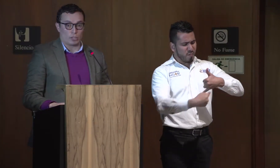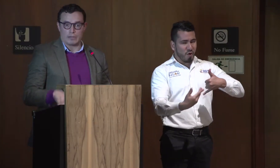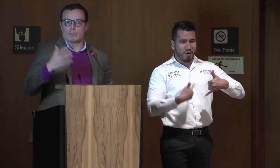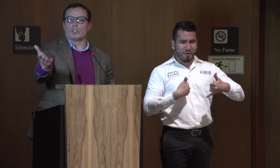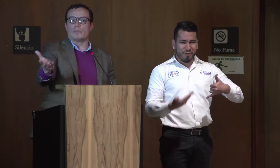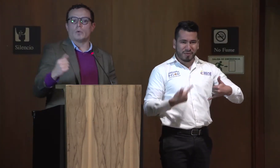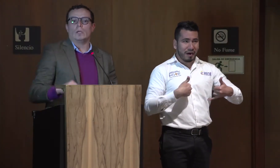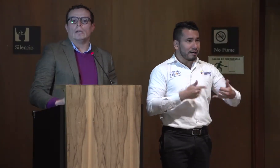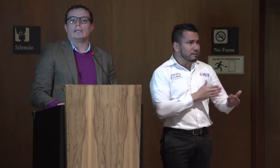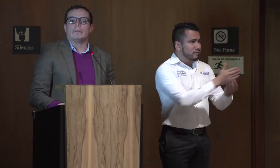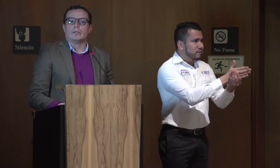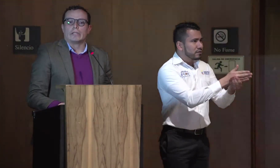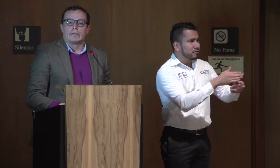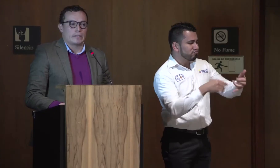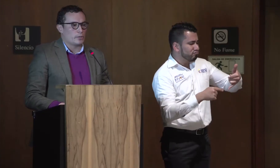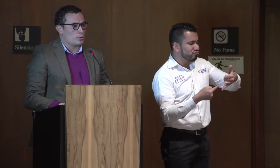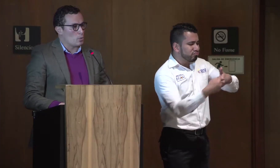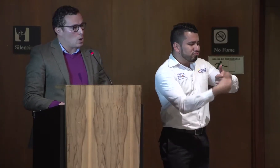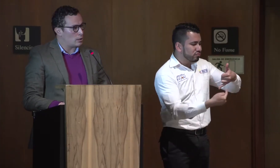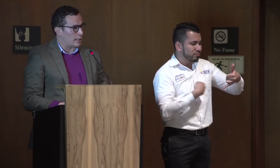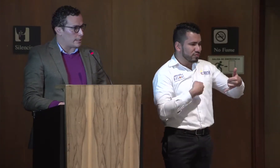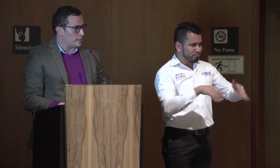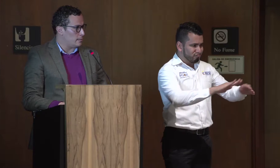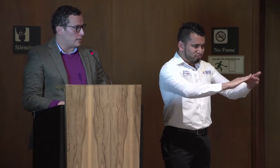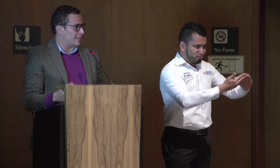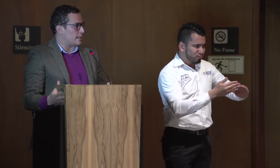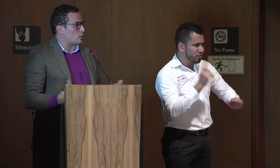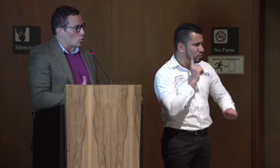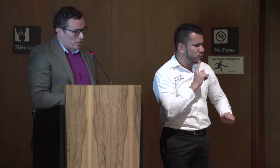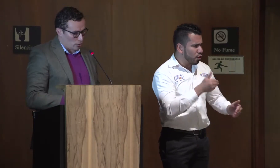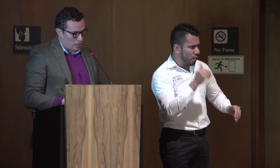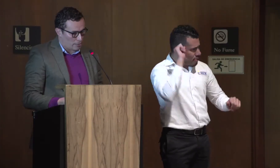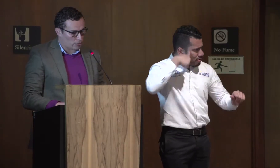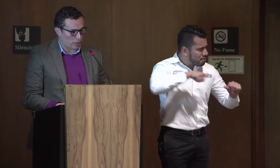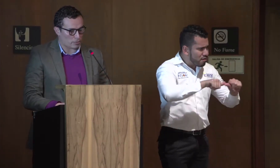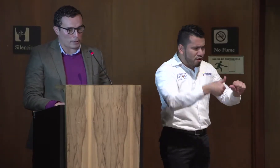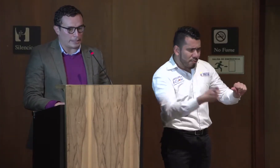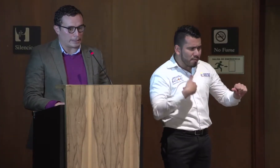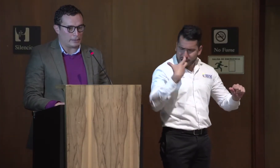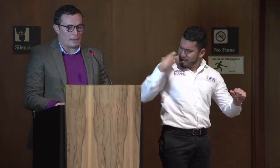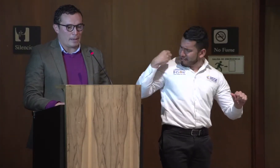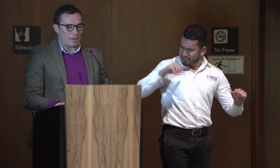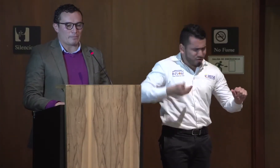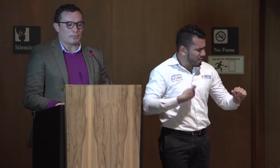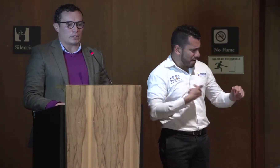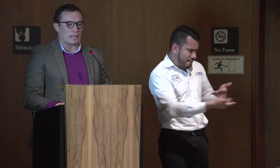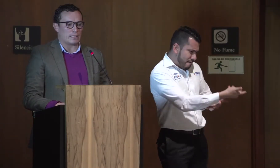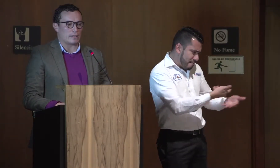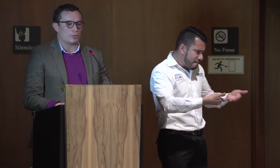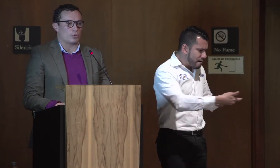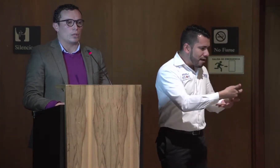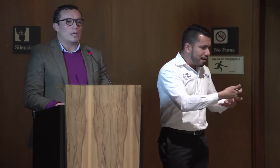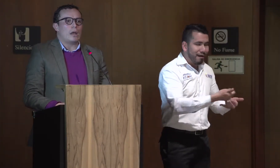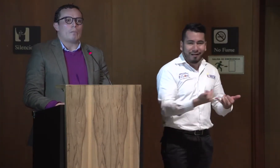comunidad sorda, al mismo tiempo la biblioteca va haciendo su tarea de generar todos estos elementos que nos habilitan para profundizar